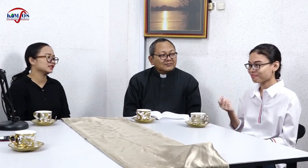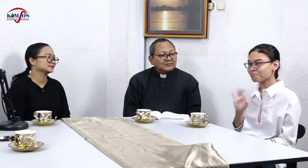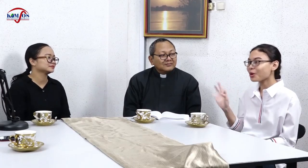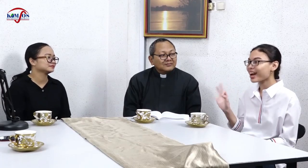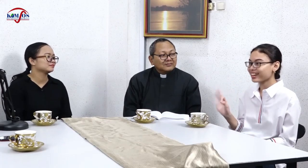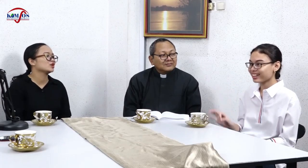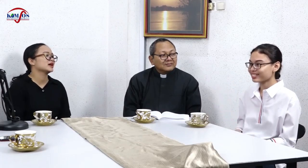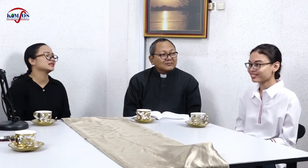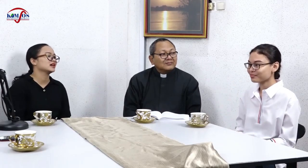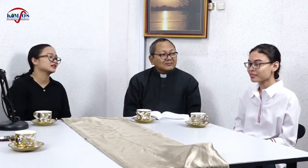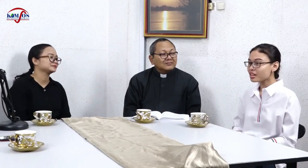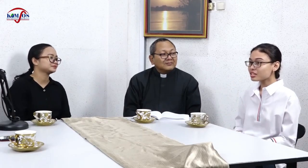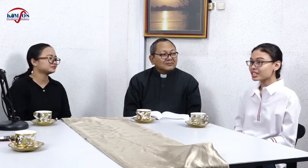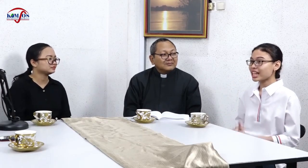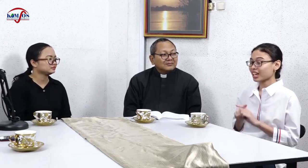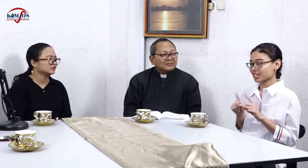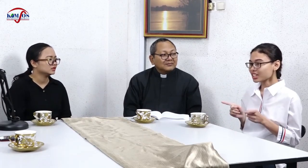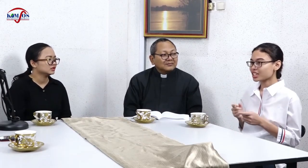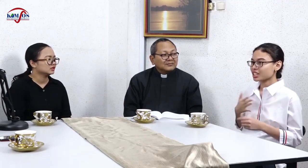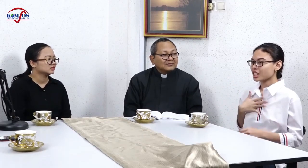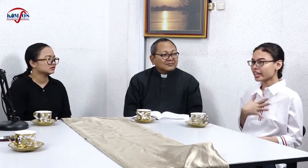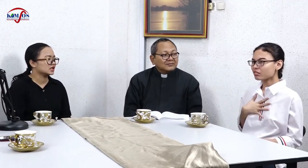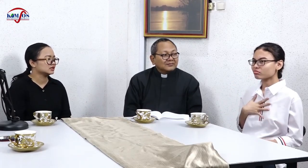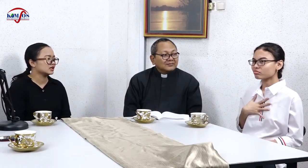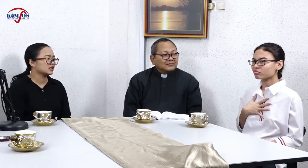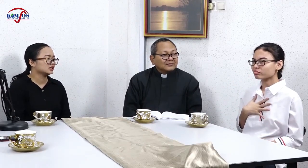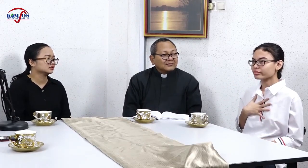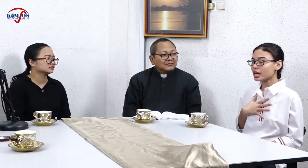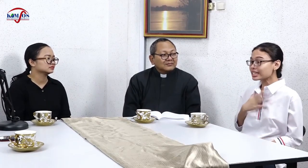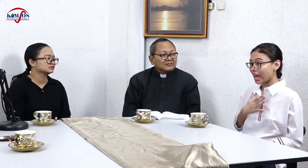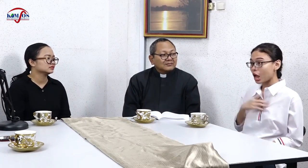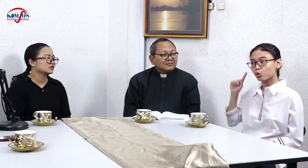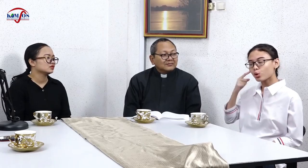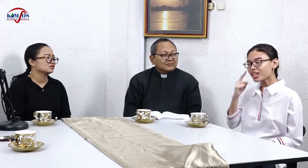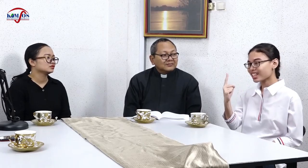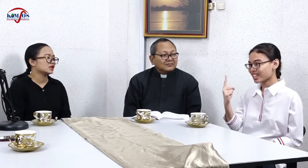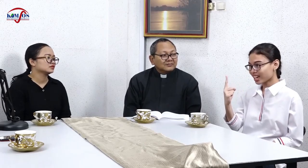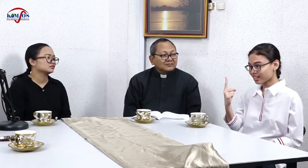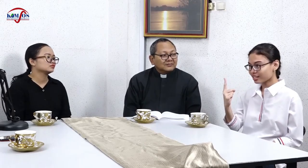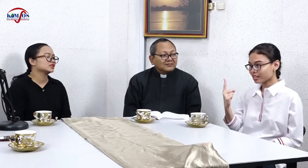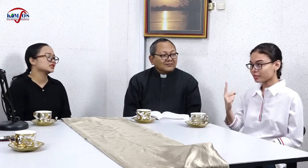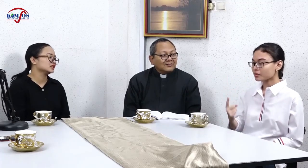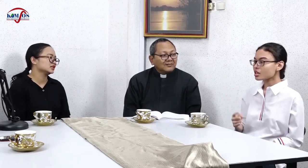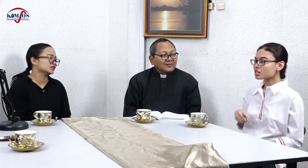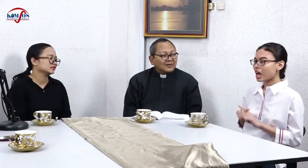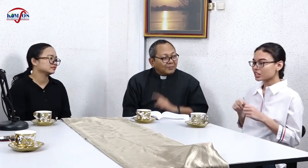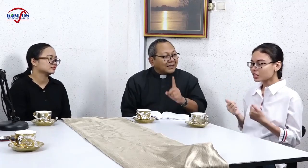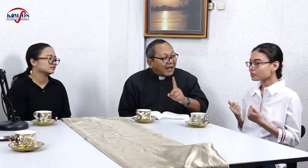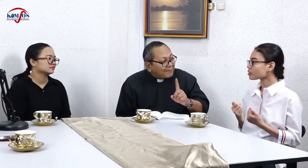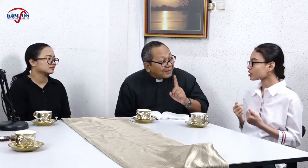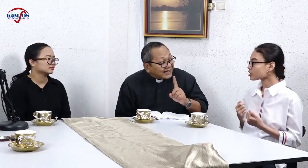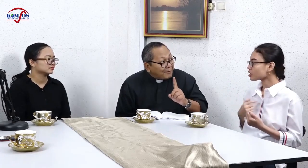akses tuli belum ada jadi saya tulis sendiri